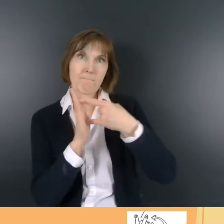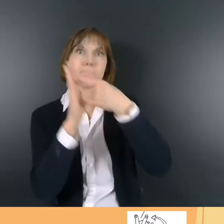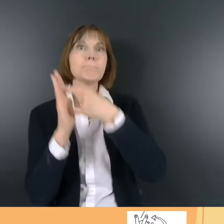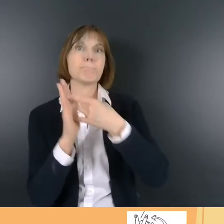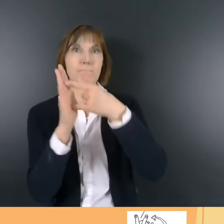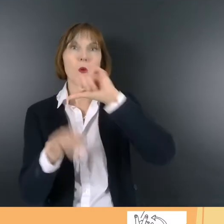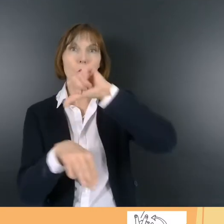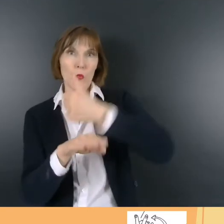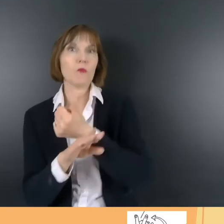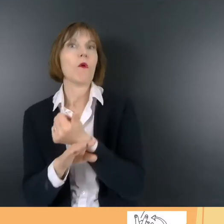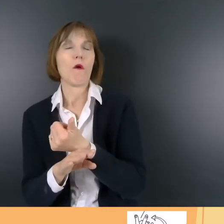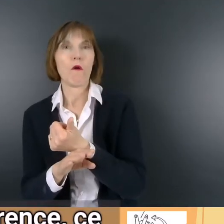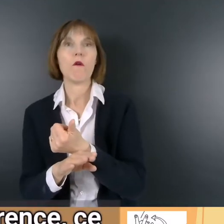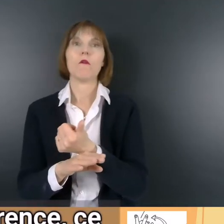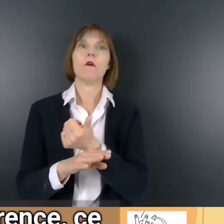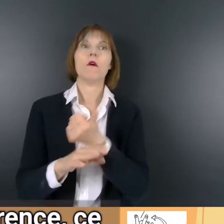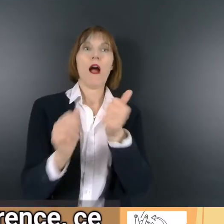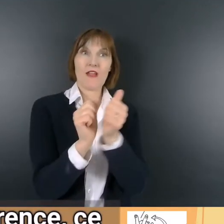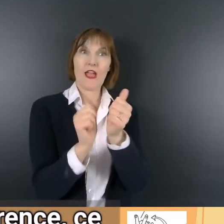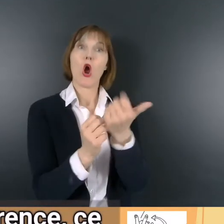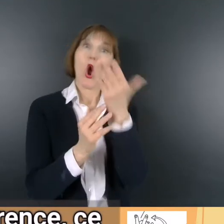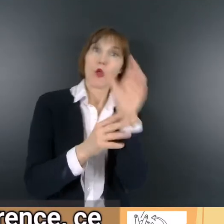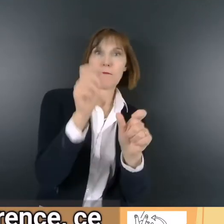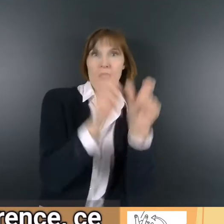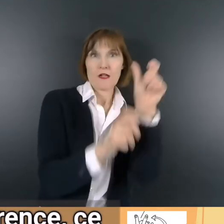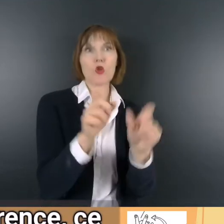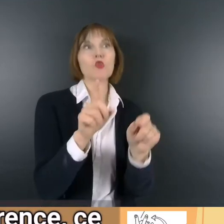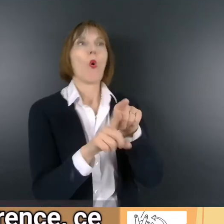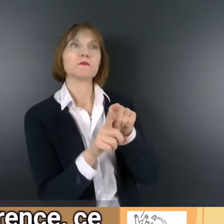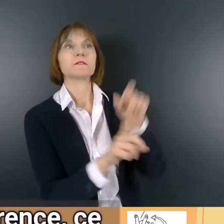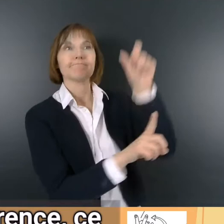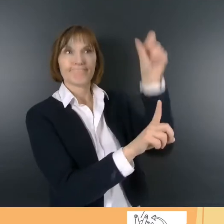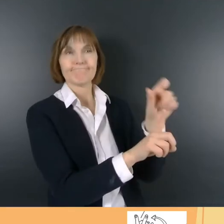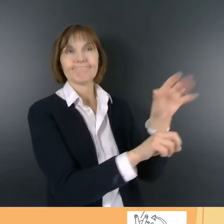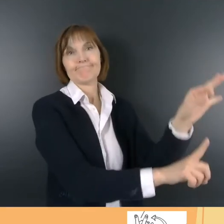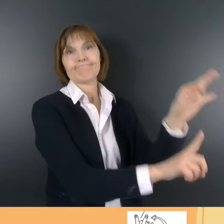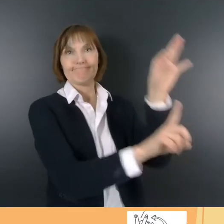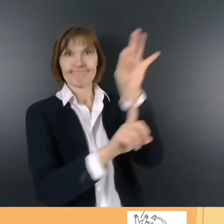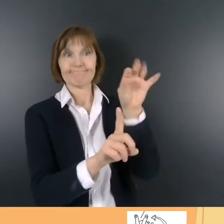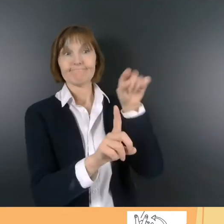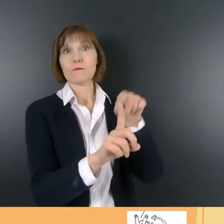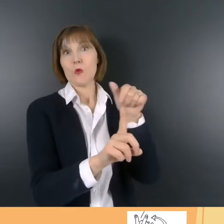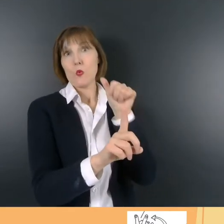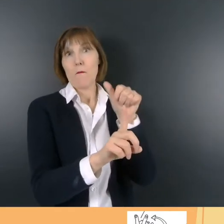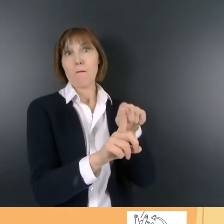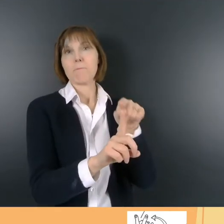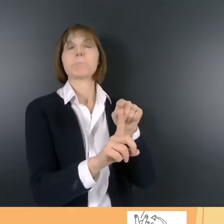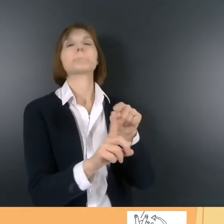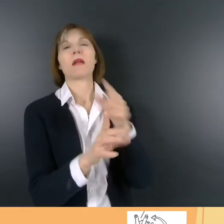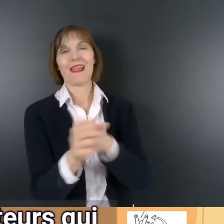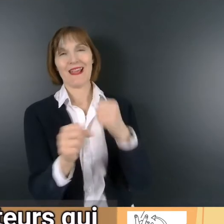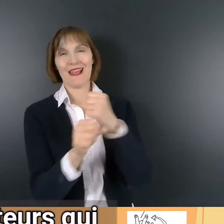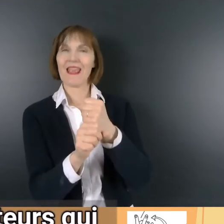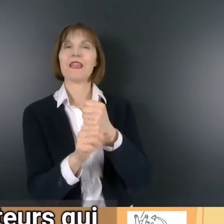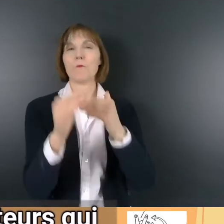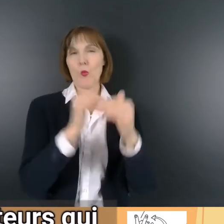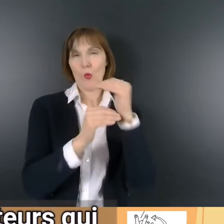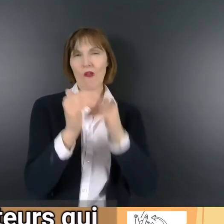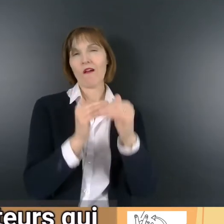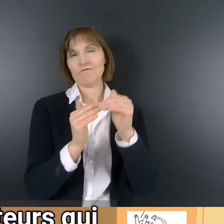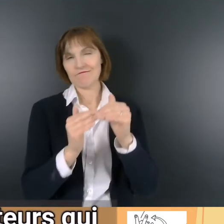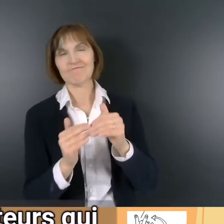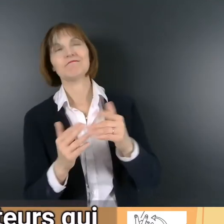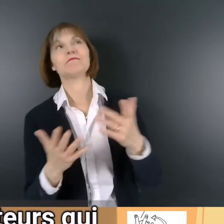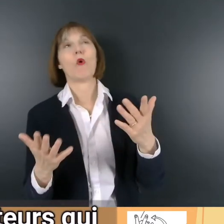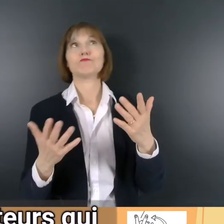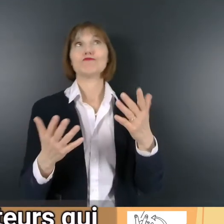a créé le programme. Donc, en l'occurrence, ça sera moi au début, mais j'espère qu'il y aura d'autres, que ça va évoluer vers d'autres instructeurs